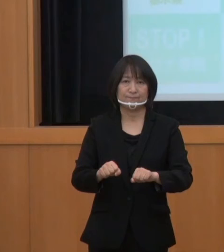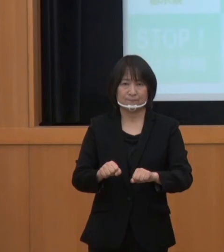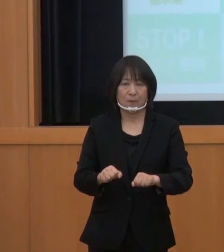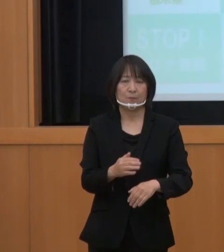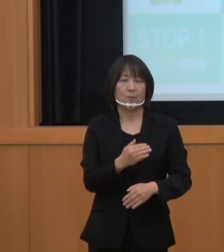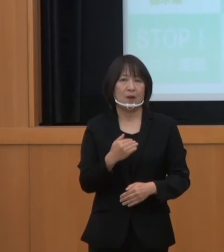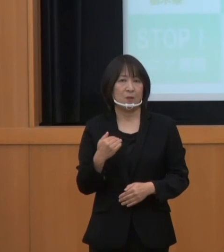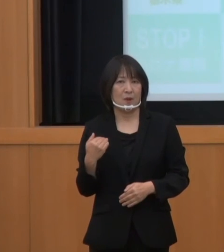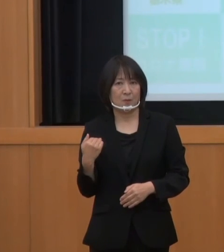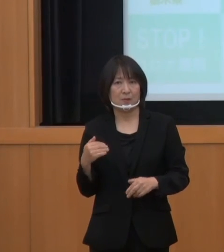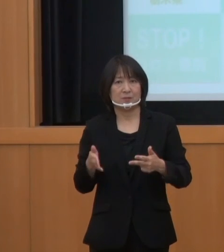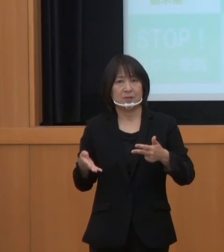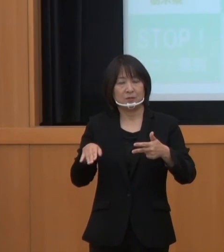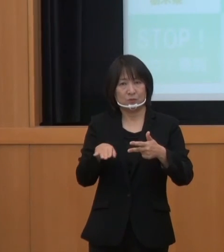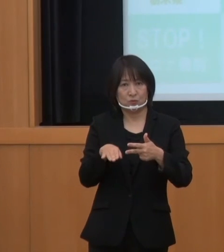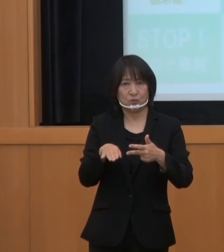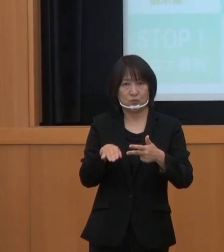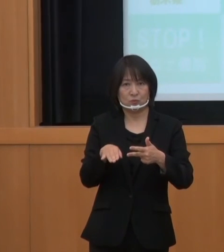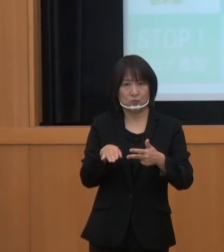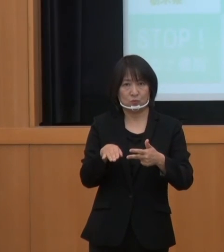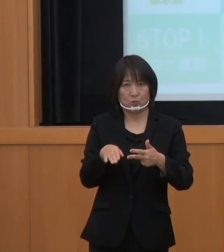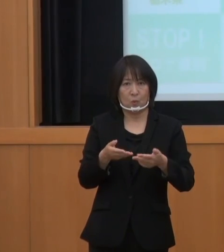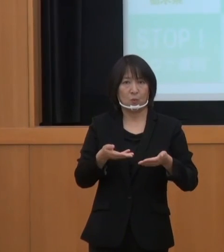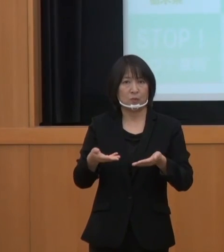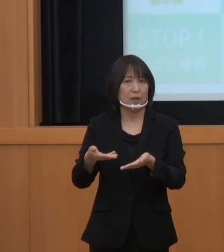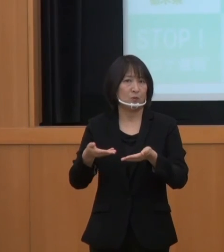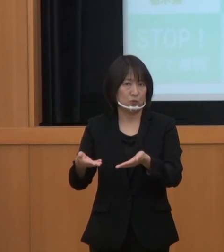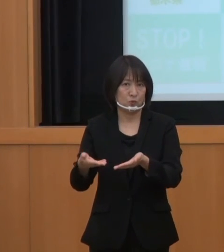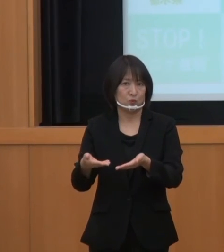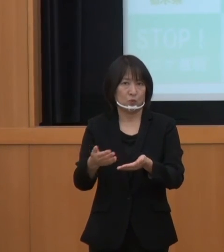我々は施設を提供する側ですので、